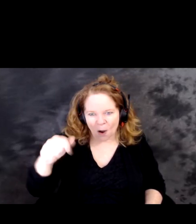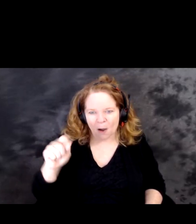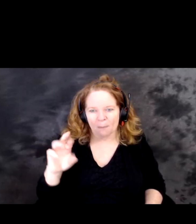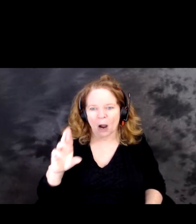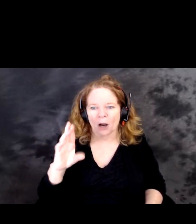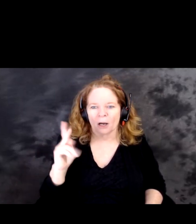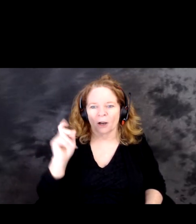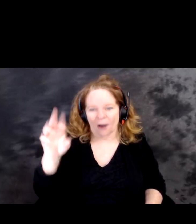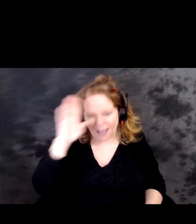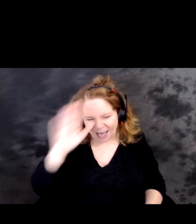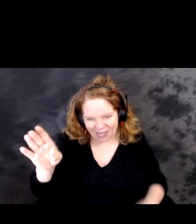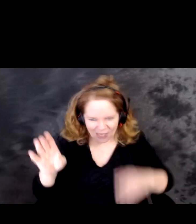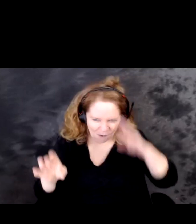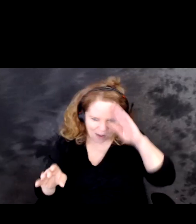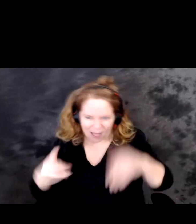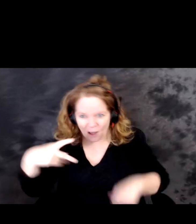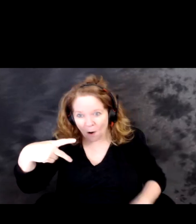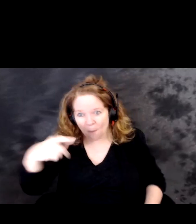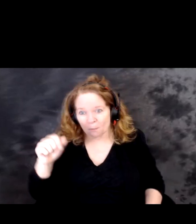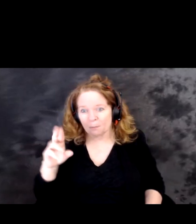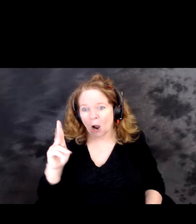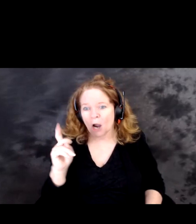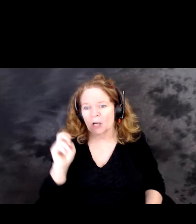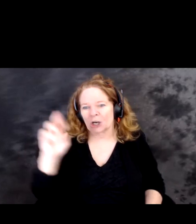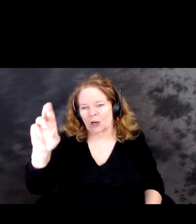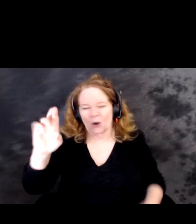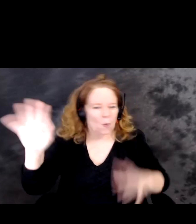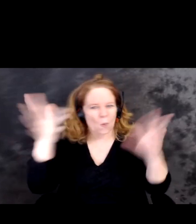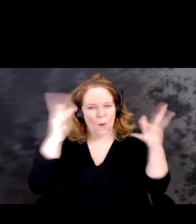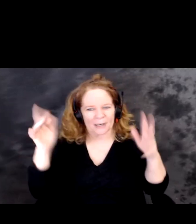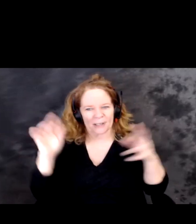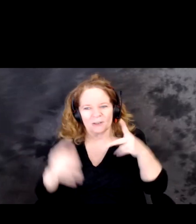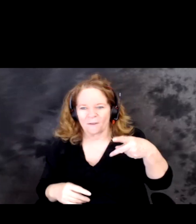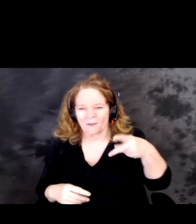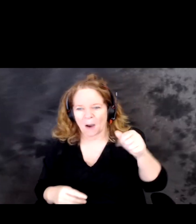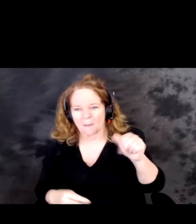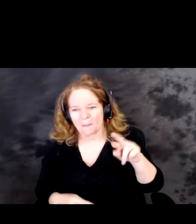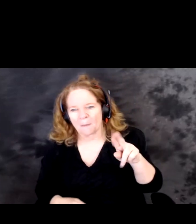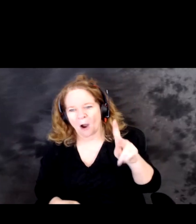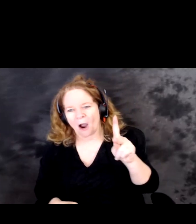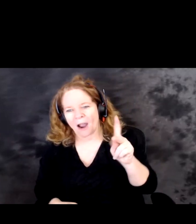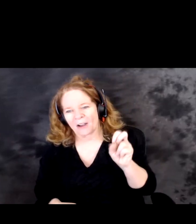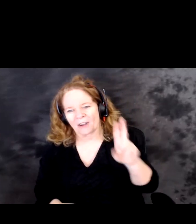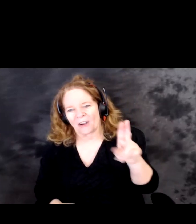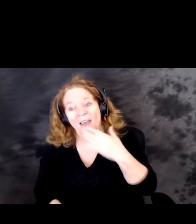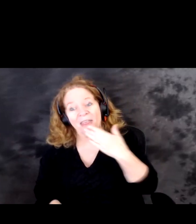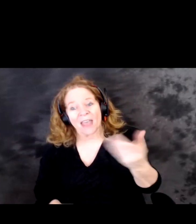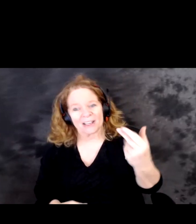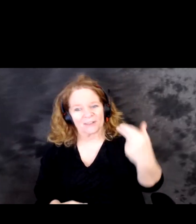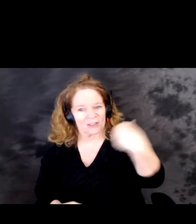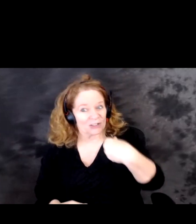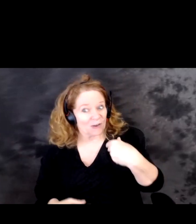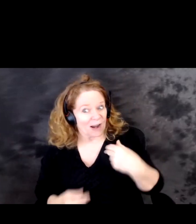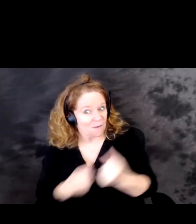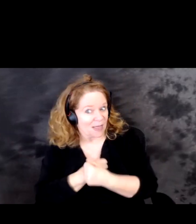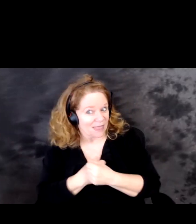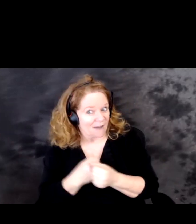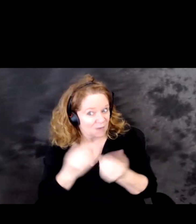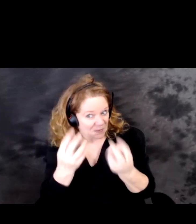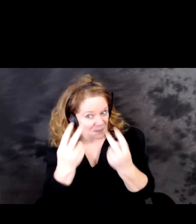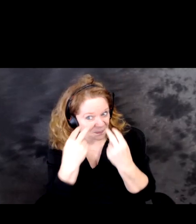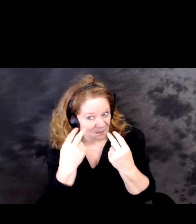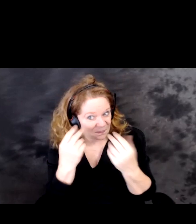hola. Hola, hola, hola, Parker. Whoopity-doo para Parker. Gracias por estar aquí, Parker. Nos